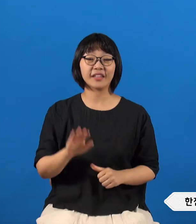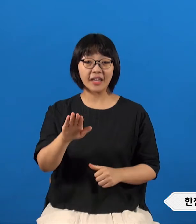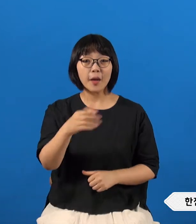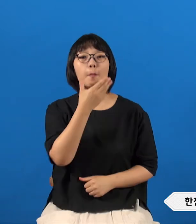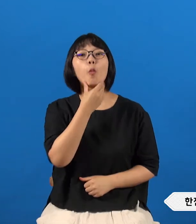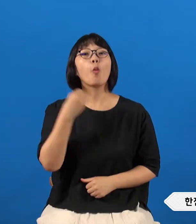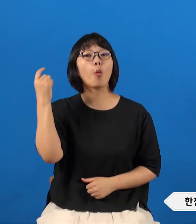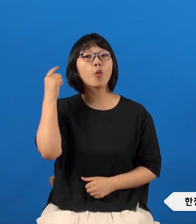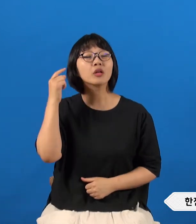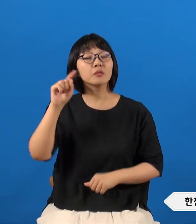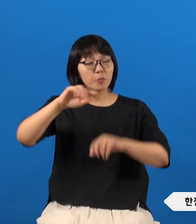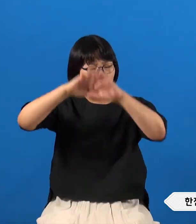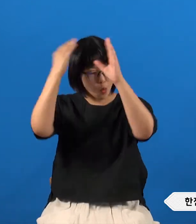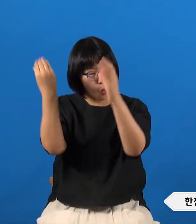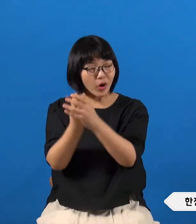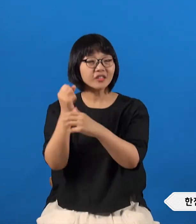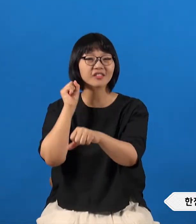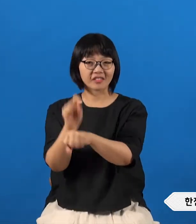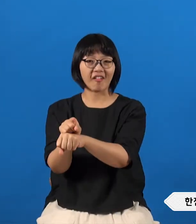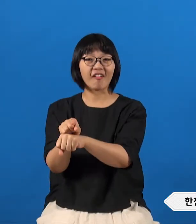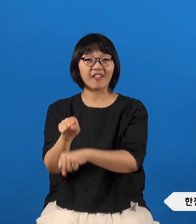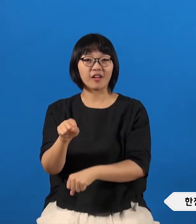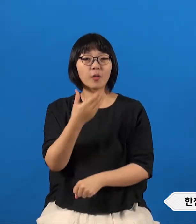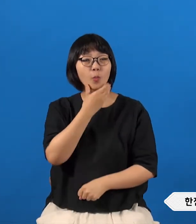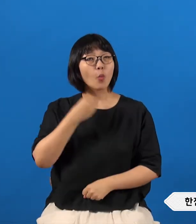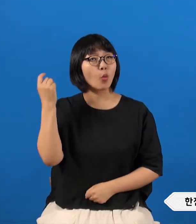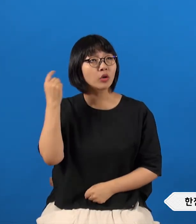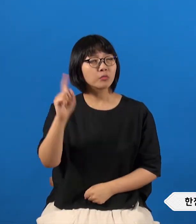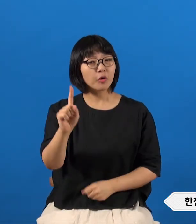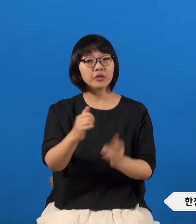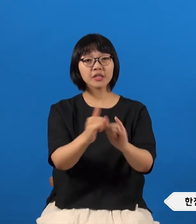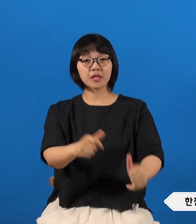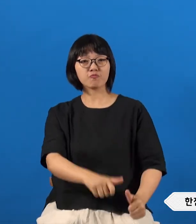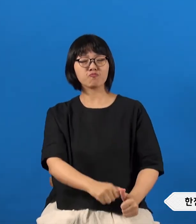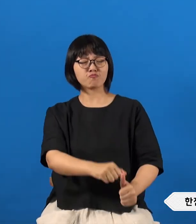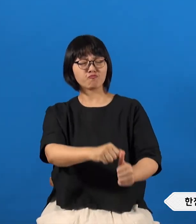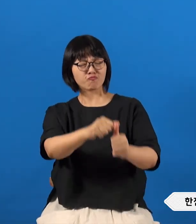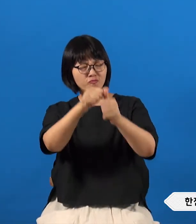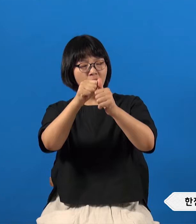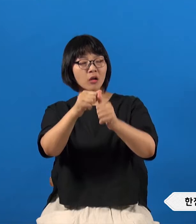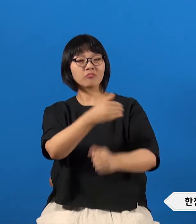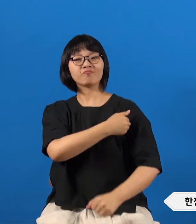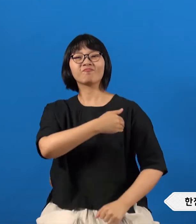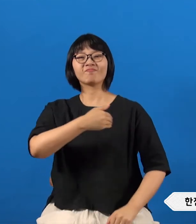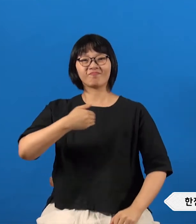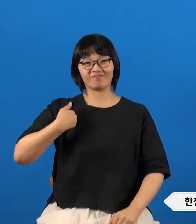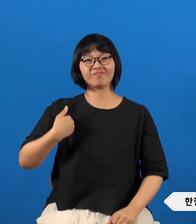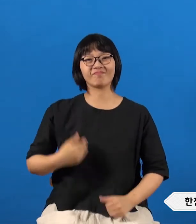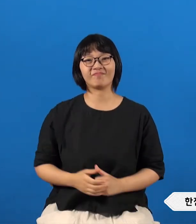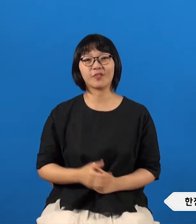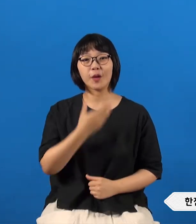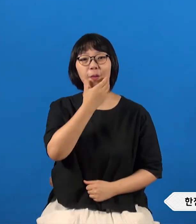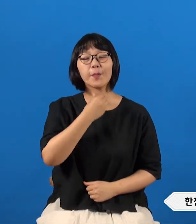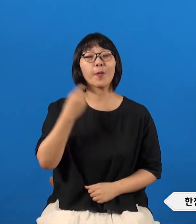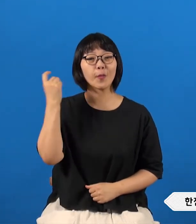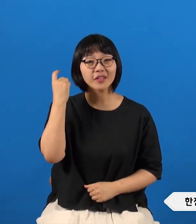그것이 복음의 완전성입니다. 복음은 우리를 구원하기에 충분한 것이기 때문에 그 복음,